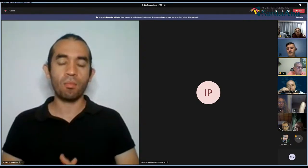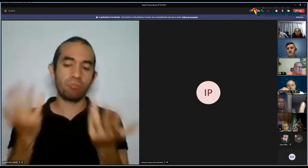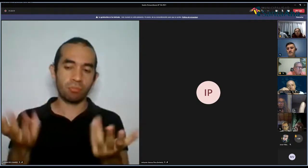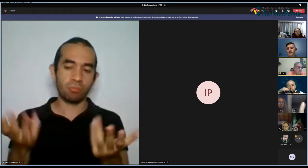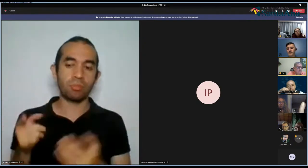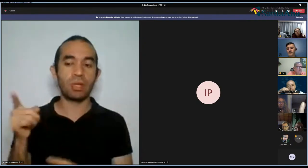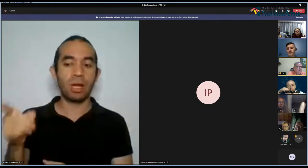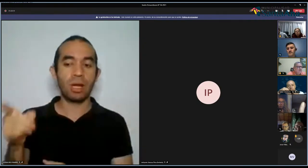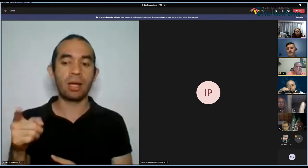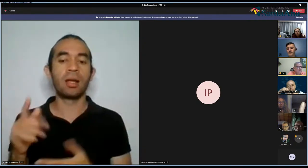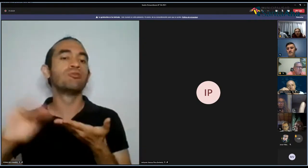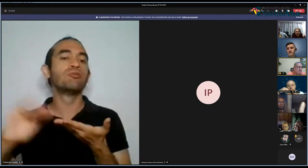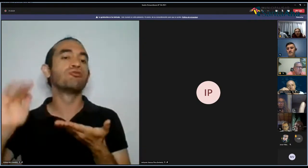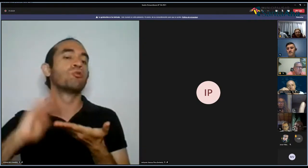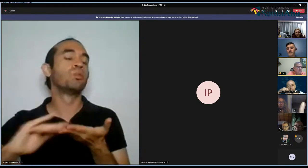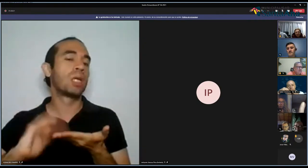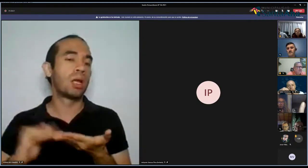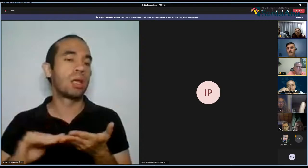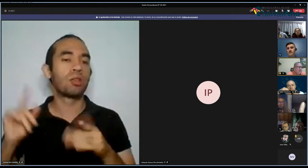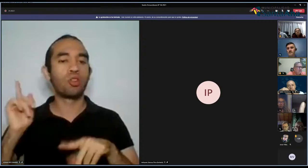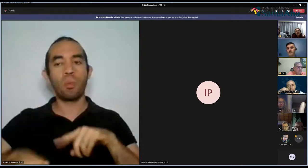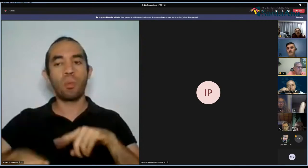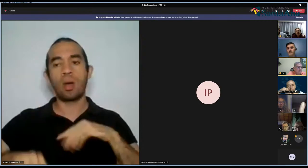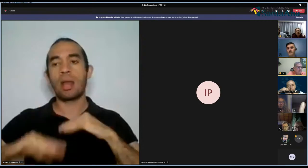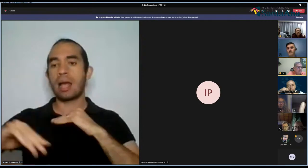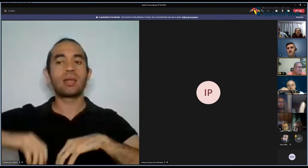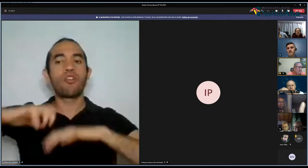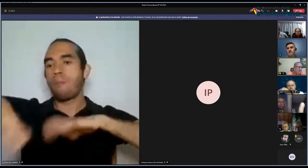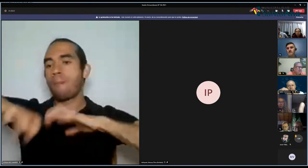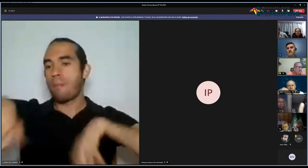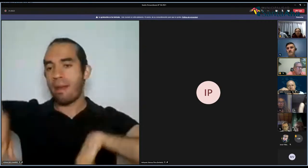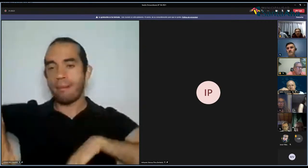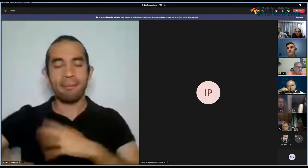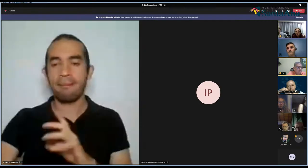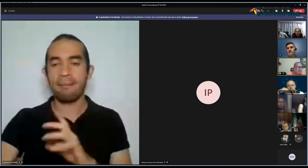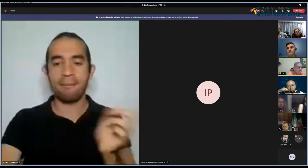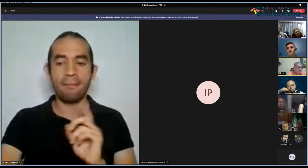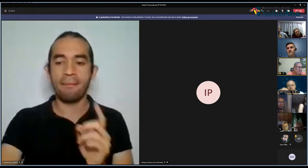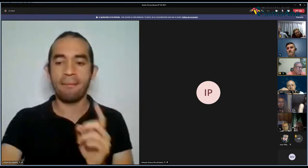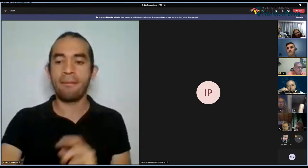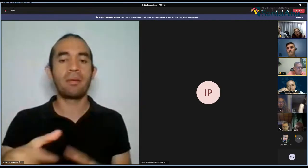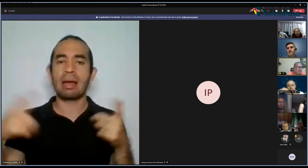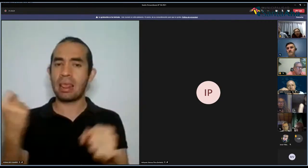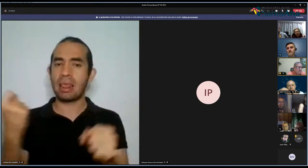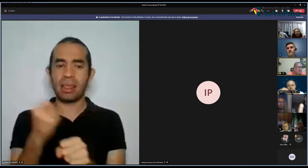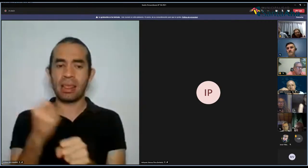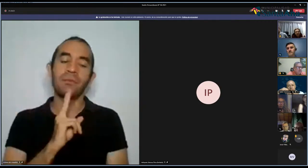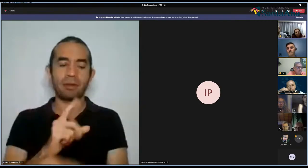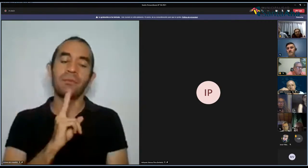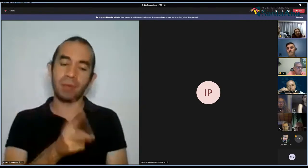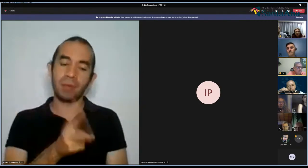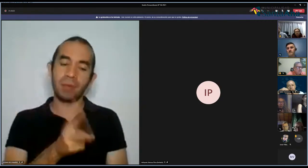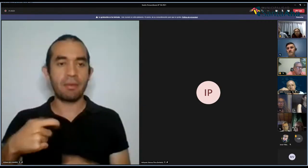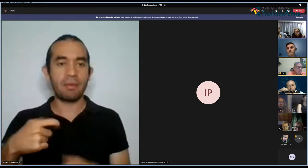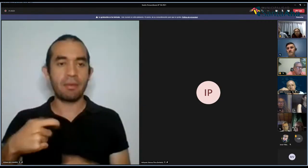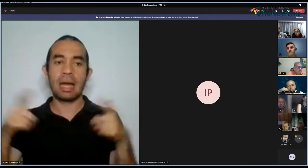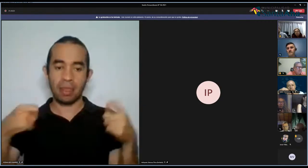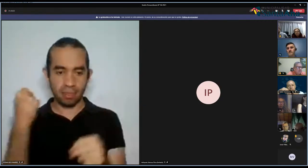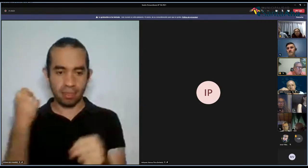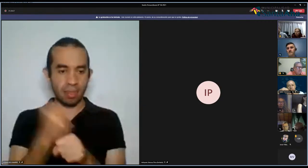como excusa que no se podía romper la calle que había que hacer un gran trabajo y si es cierto hay que hacer un gran trabajo